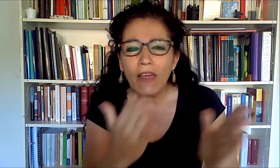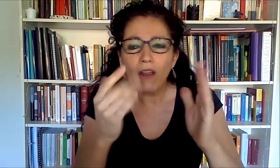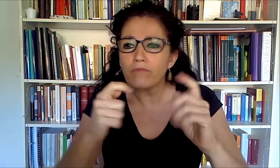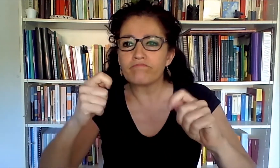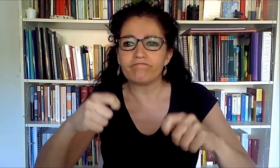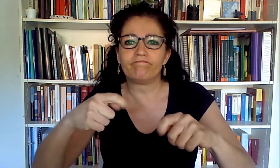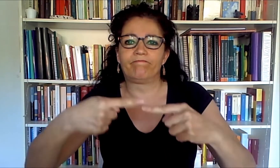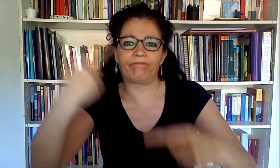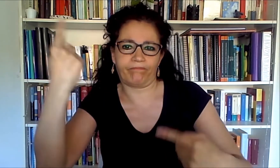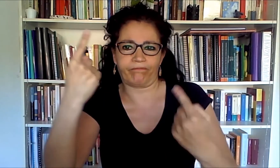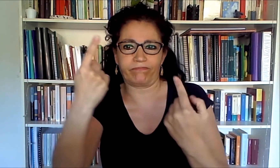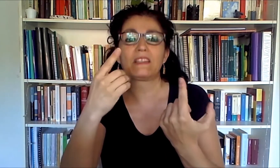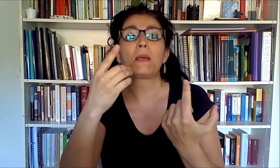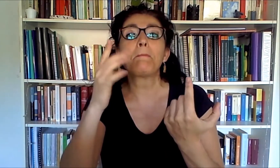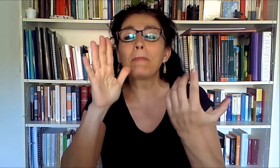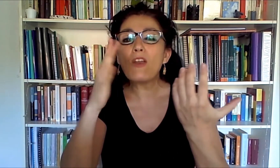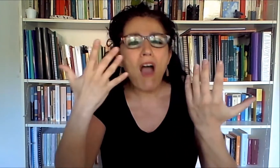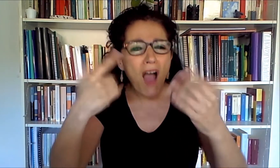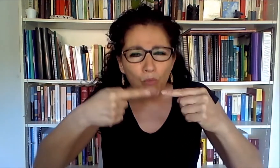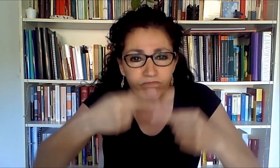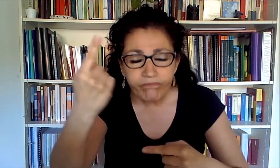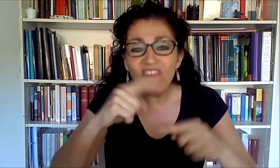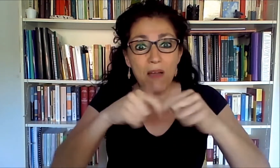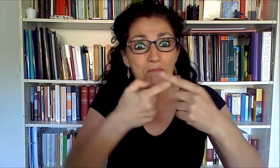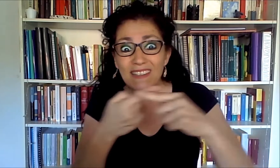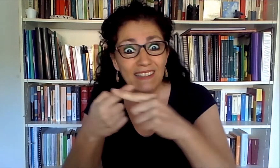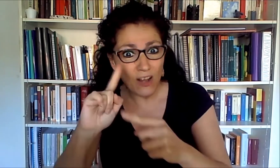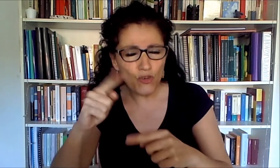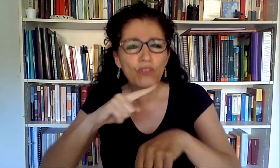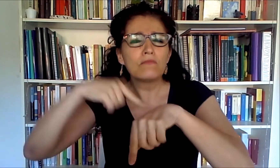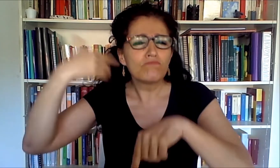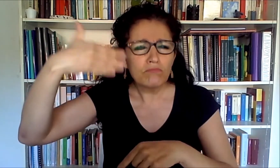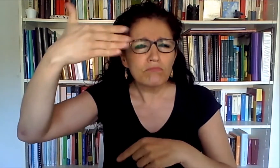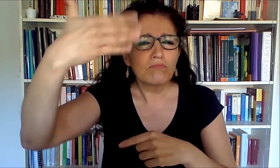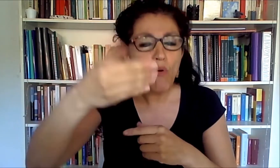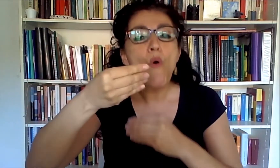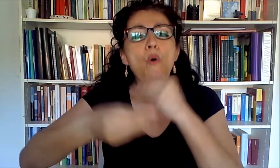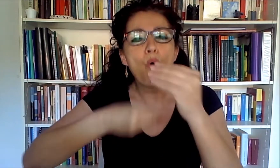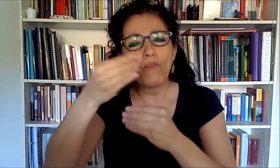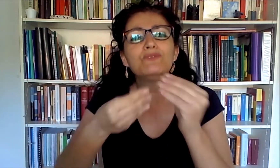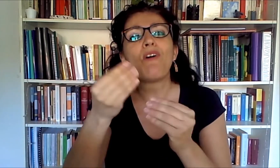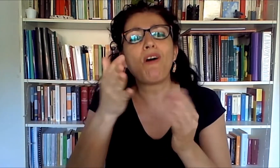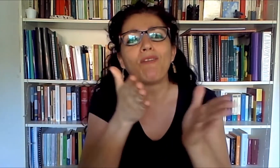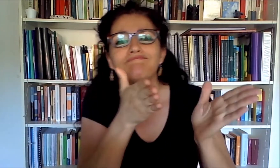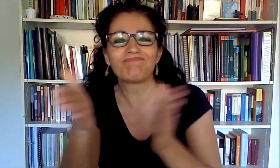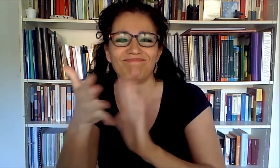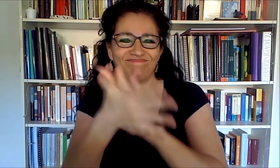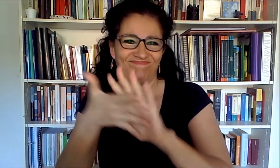eligen usar principalmente la lengua asignada en su vida diaria. En lo que respecta al ámbito educativo, uno de los principales agentes